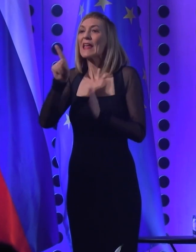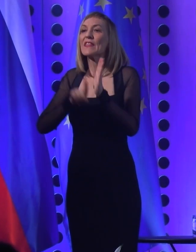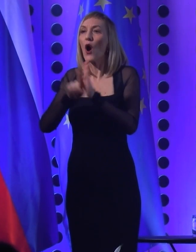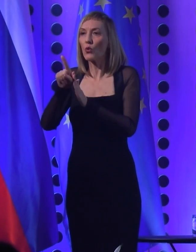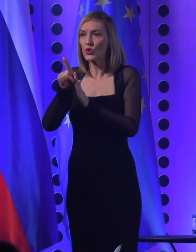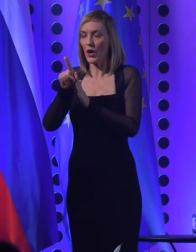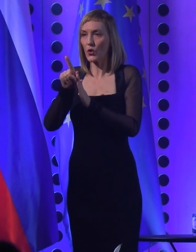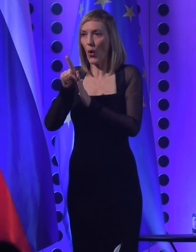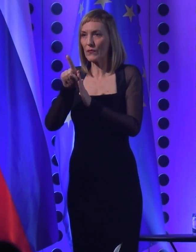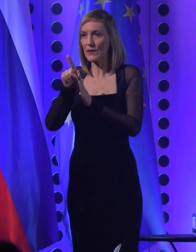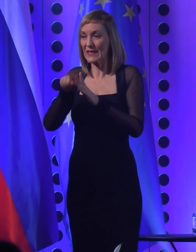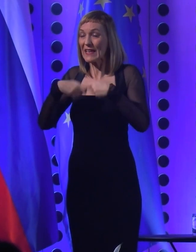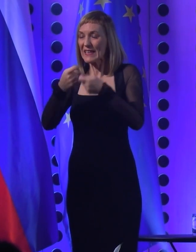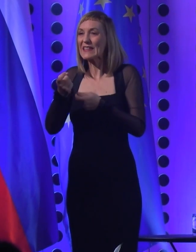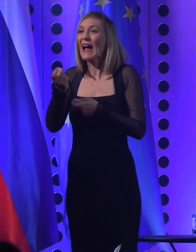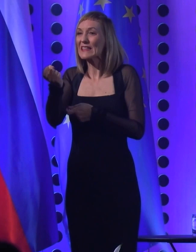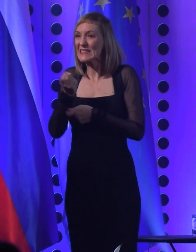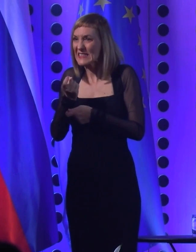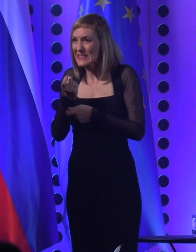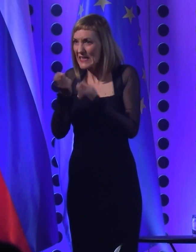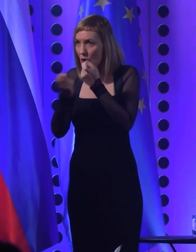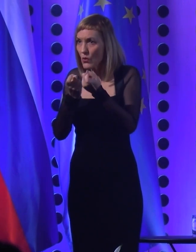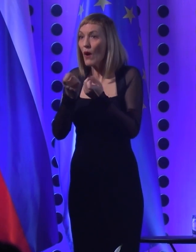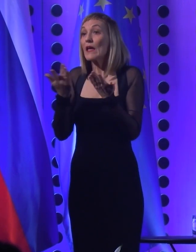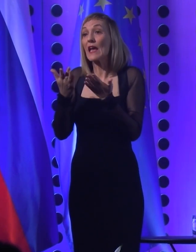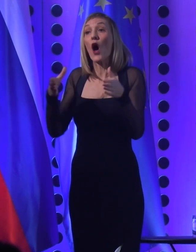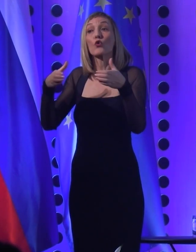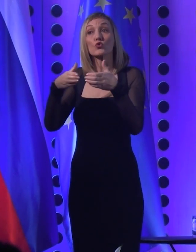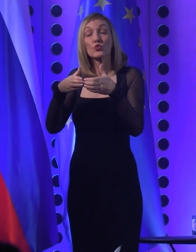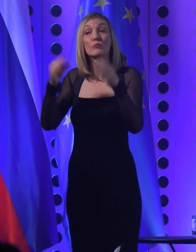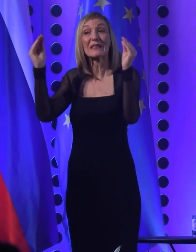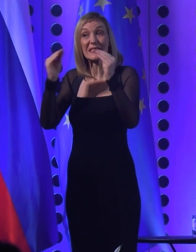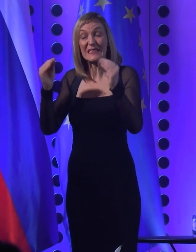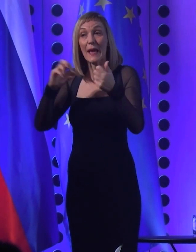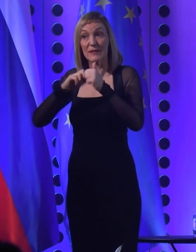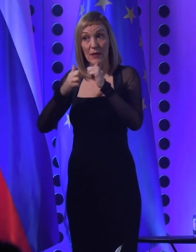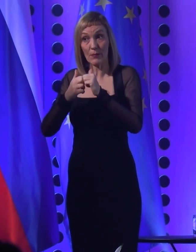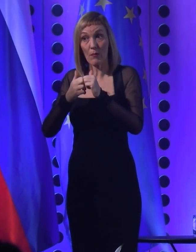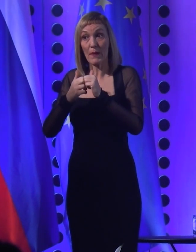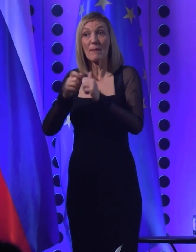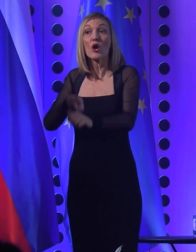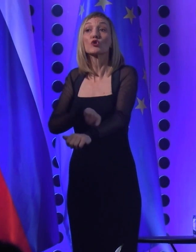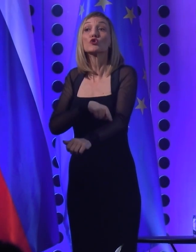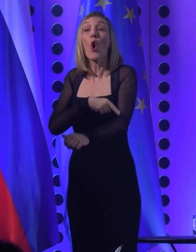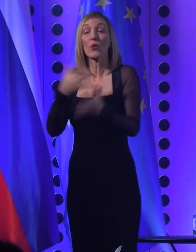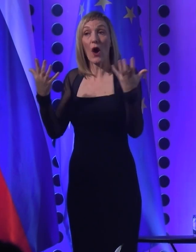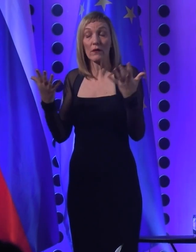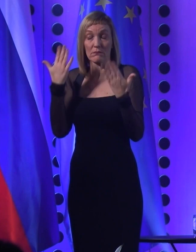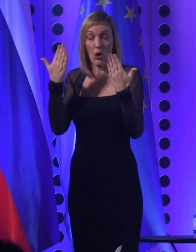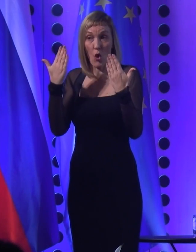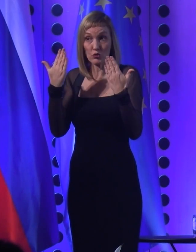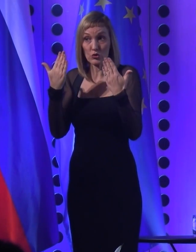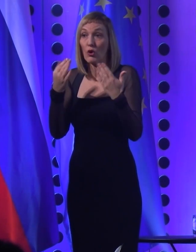Neučinkovito naslovljen izziv postane dolgoročen družbeni oziroma sistemski problem, če pri iskanju rešitev ne